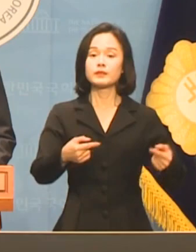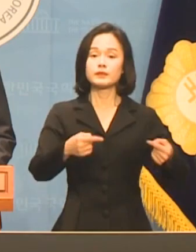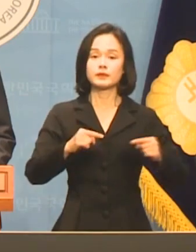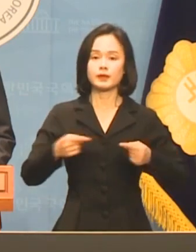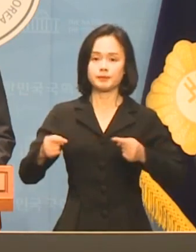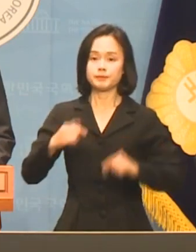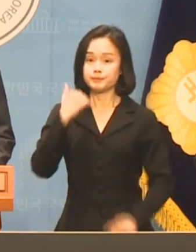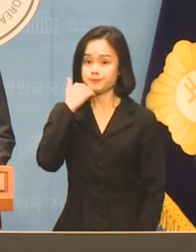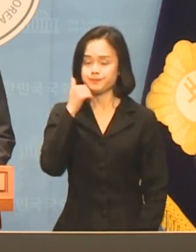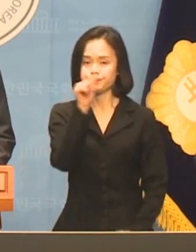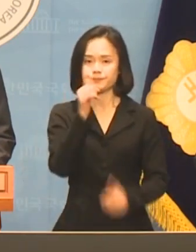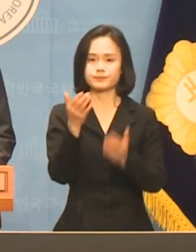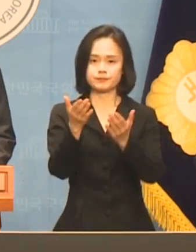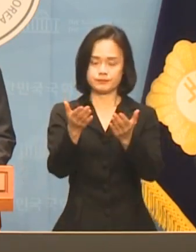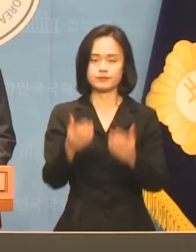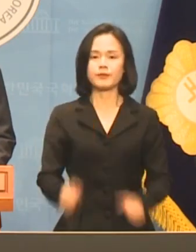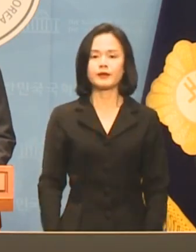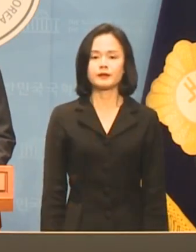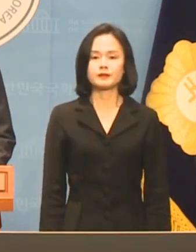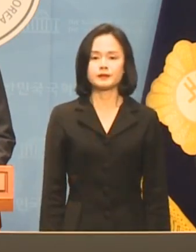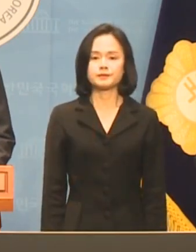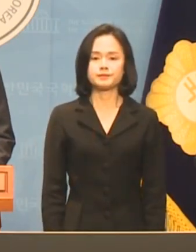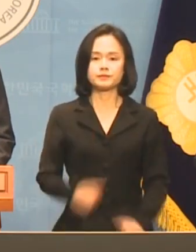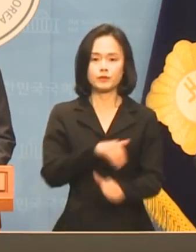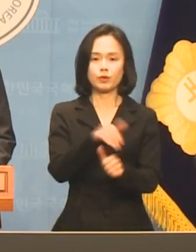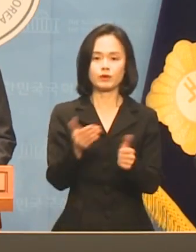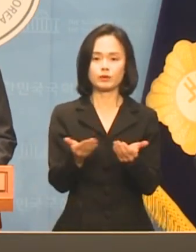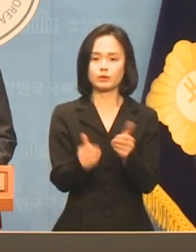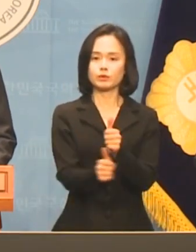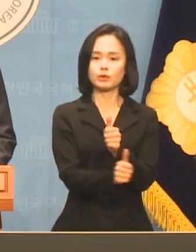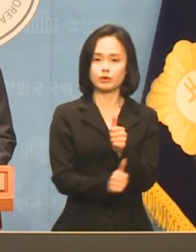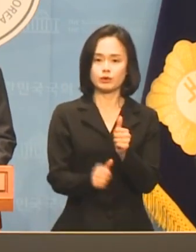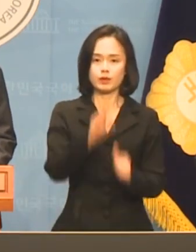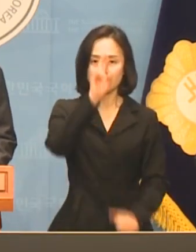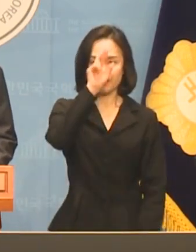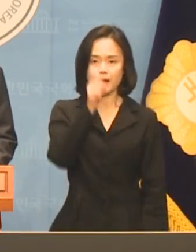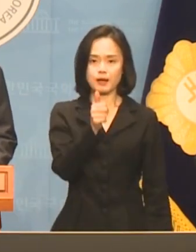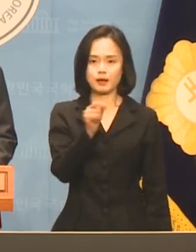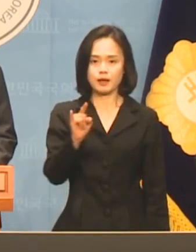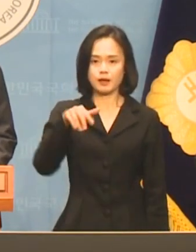소개를 해드리겠습니다. 환경노동위원회 박해철 의원님,